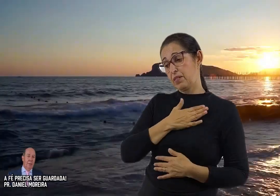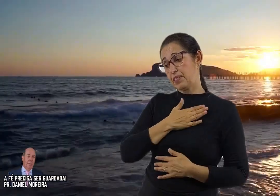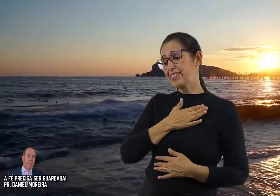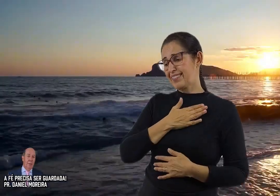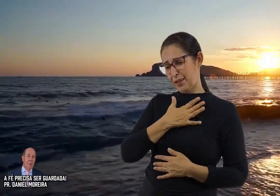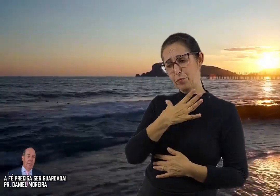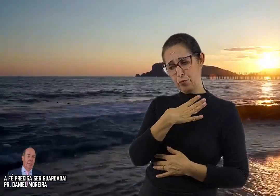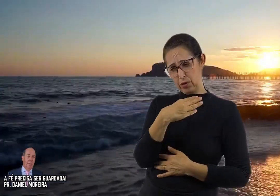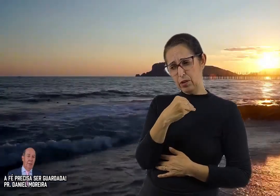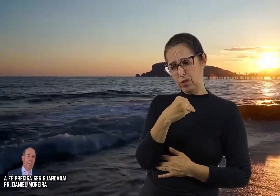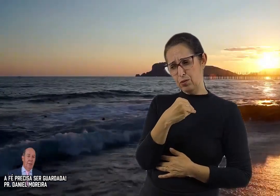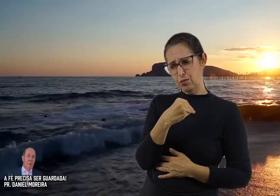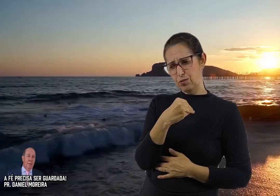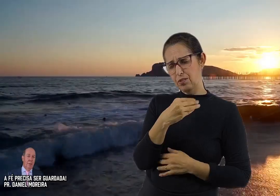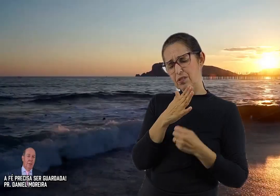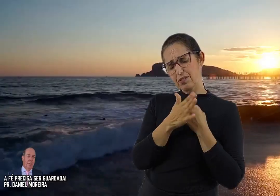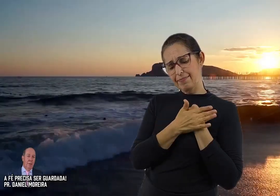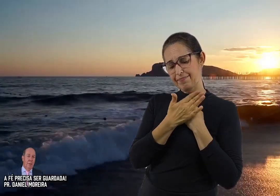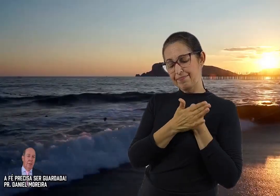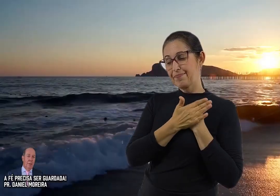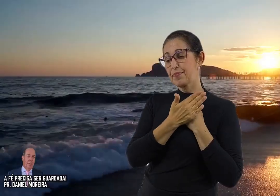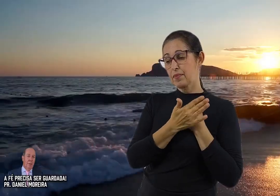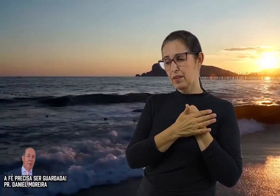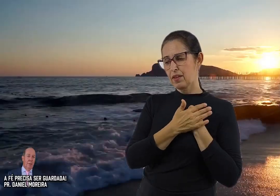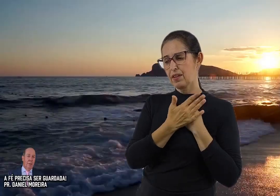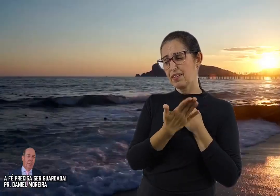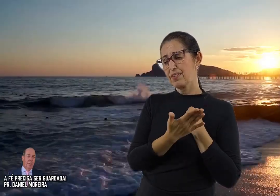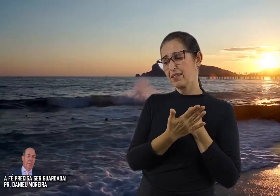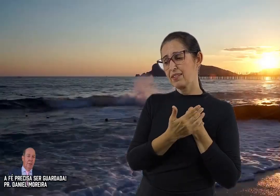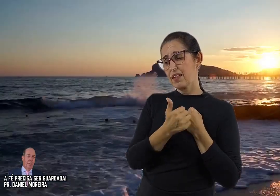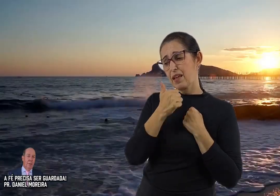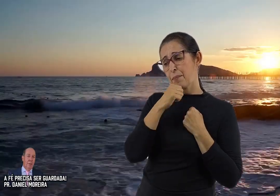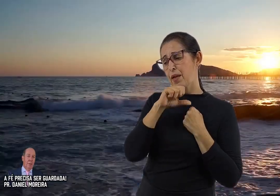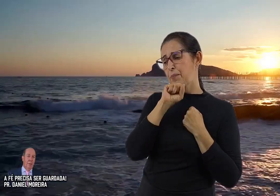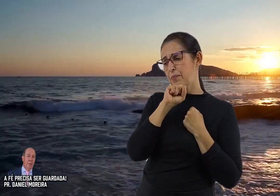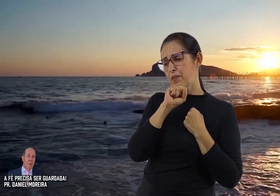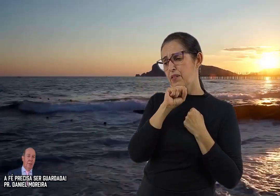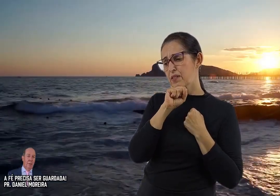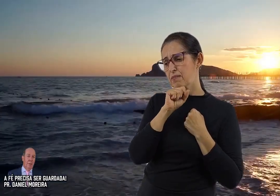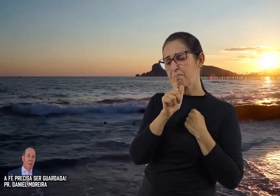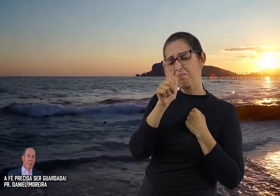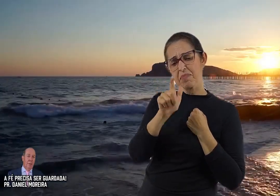Aquele amor de filho, carinho. Ela era uma pessoa sábia,